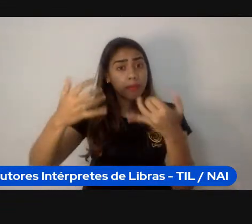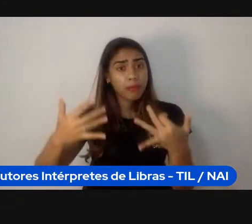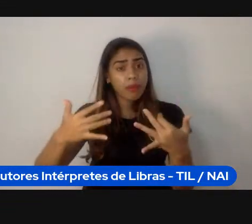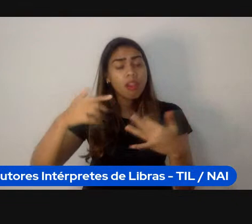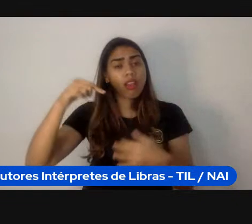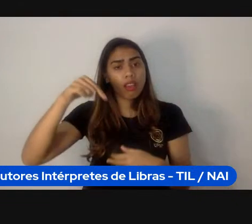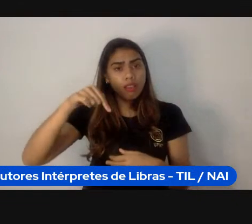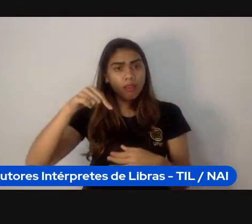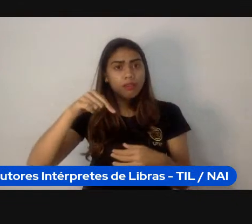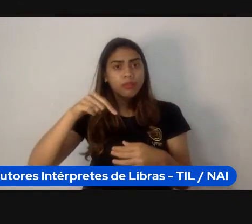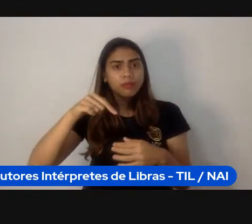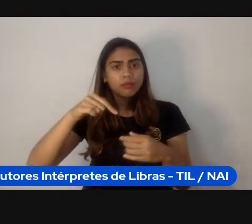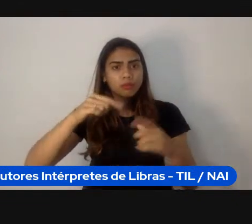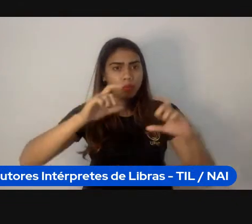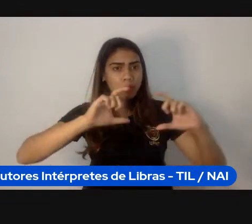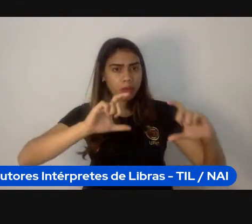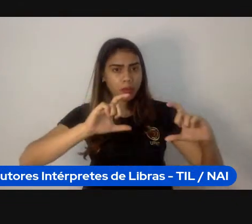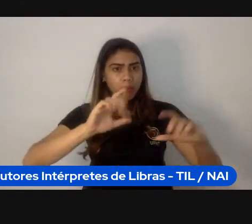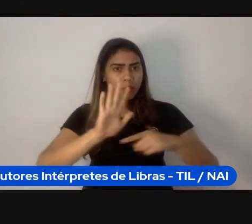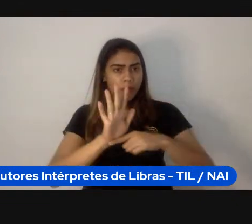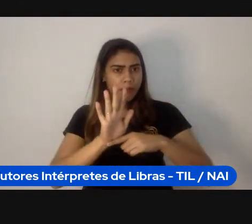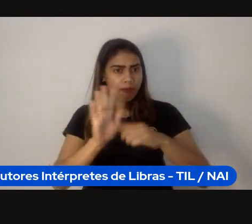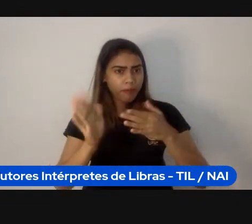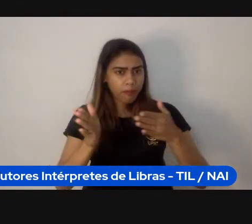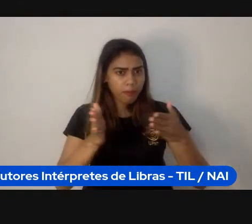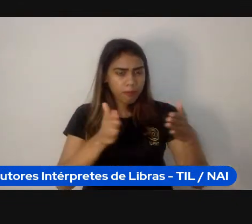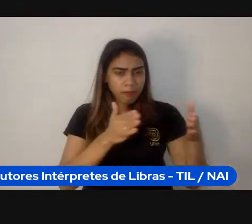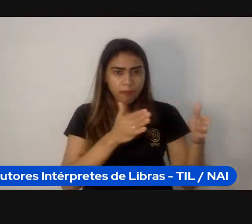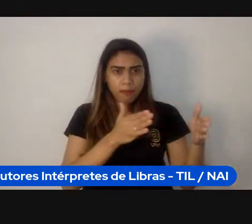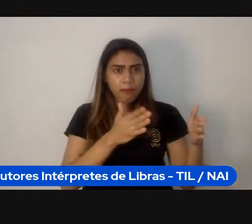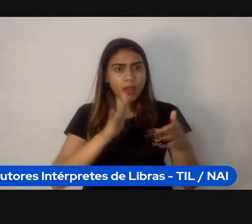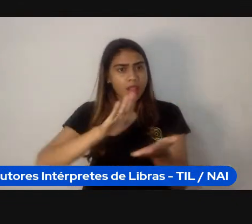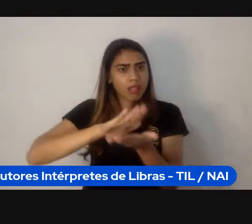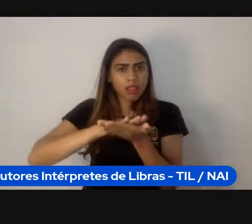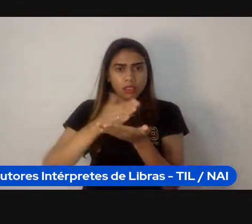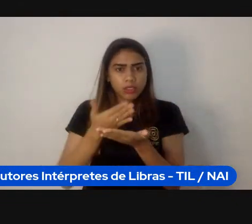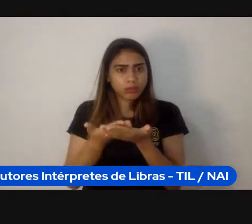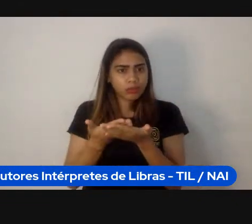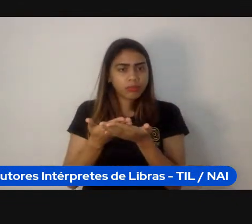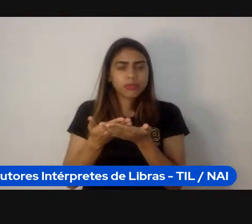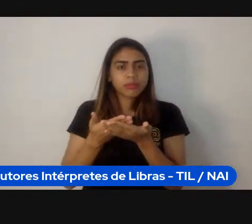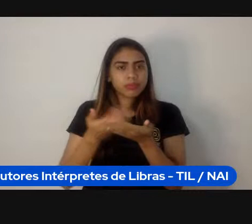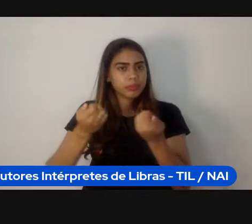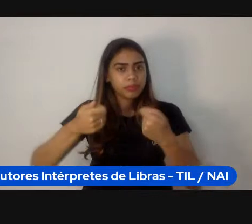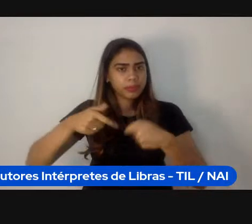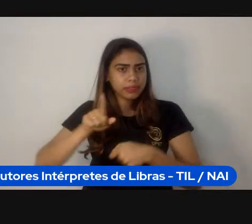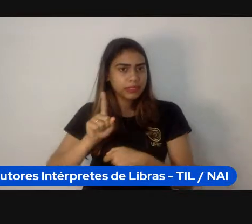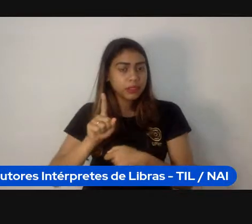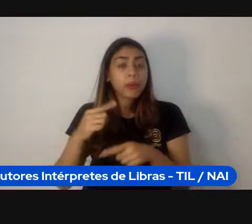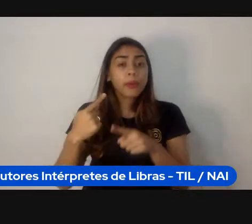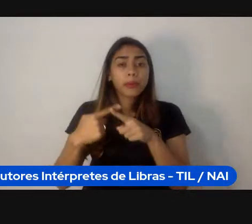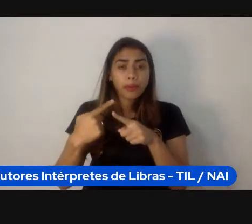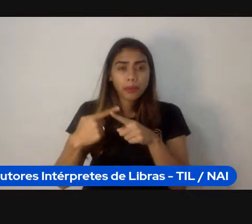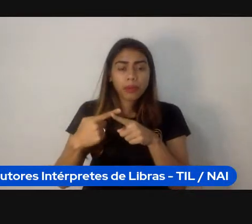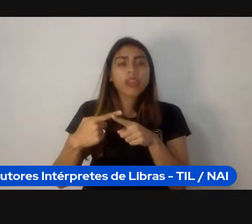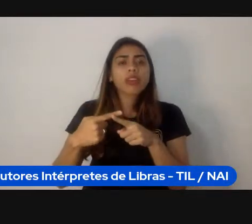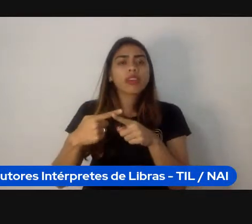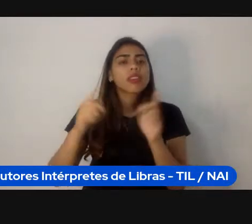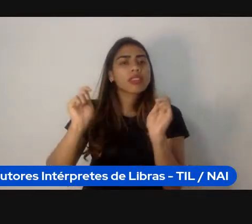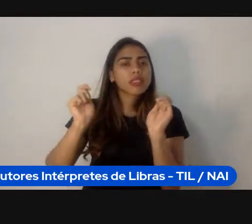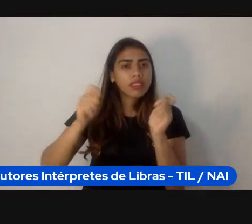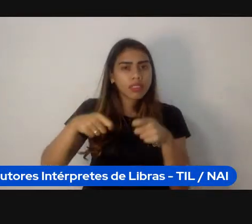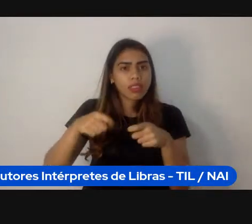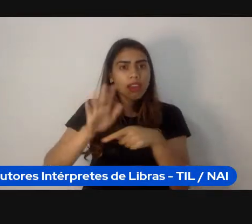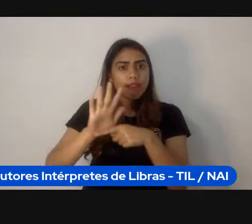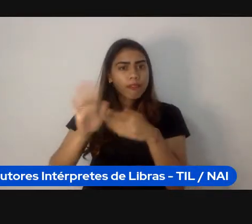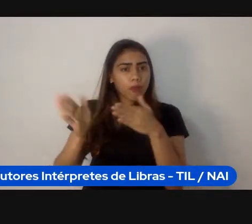são bem visuais. Então, dá para ter uma compreensão, né, do que o vídeo quer transmitir. É só isso mesmo,